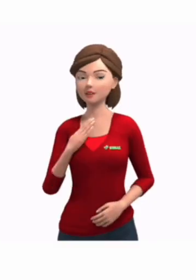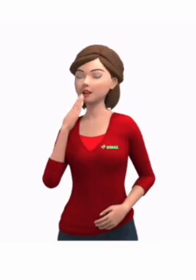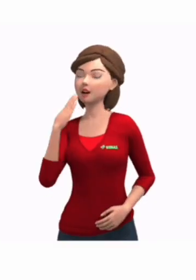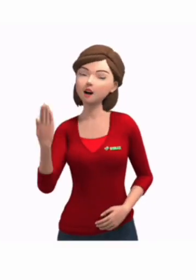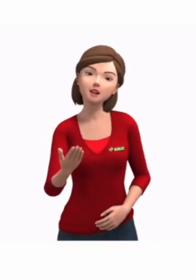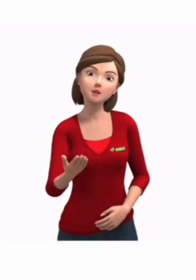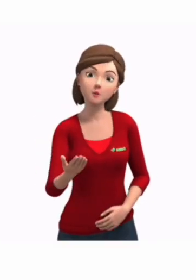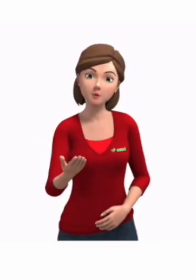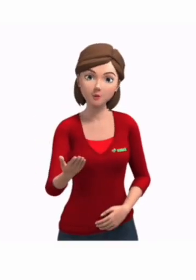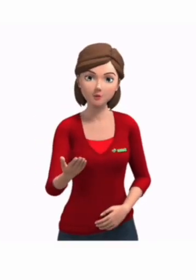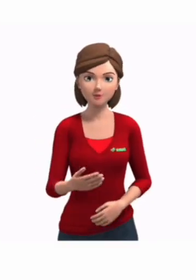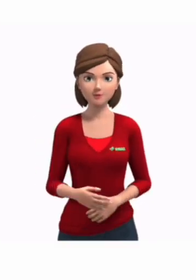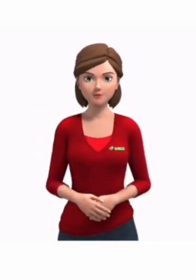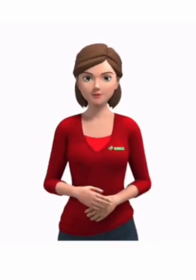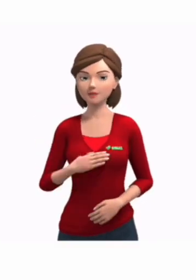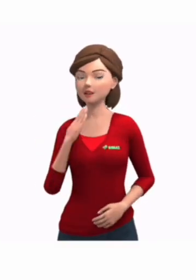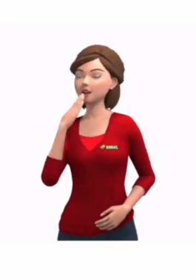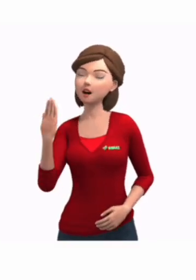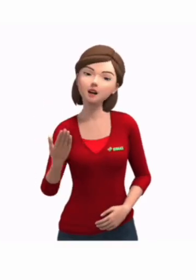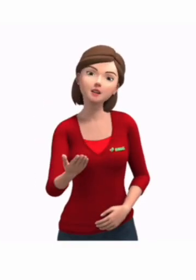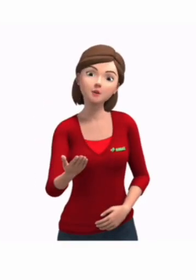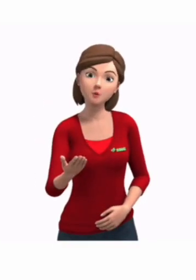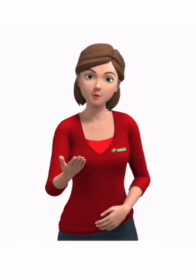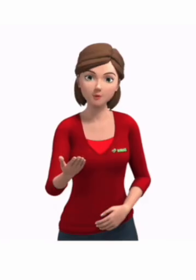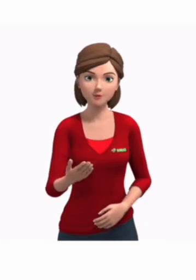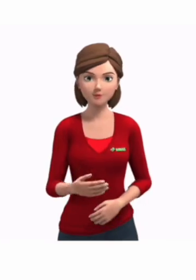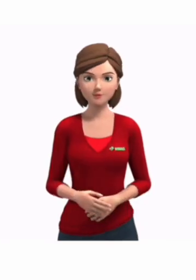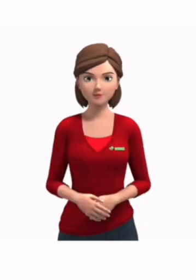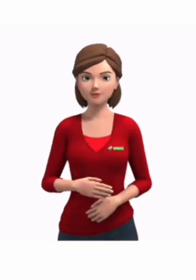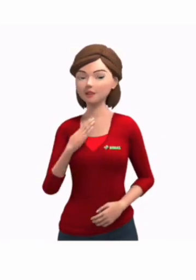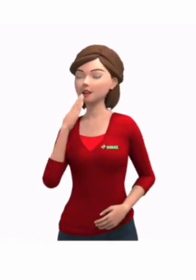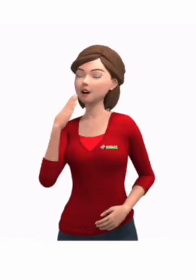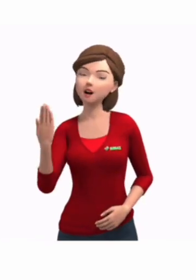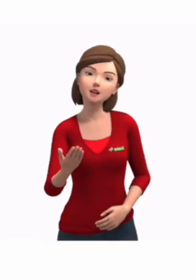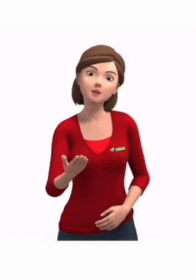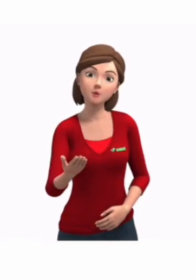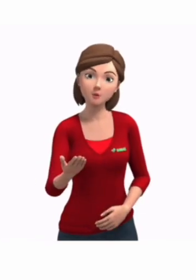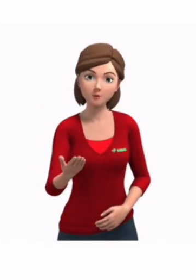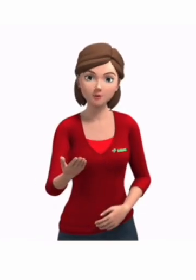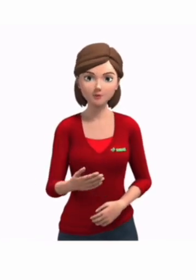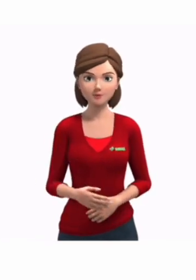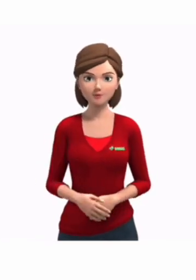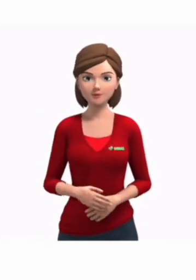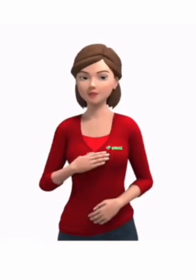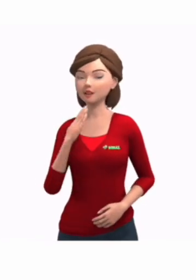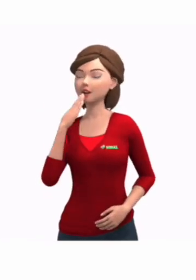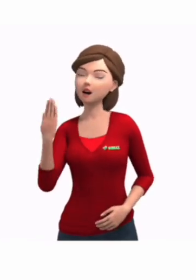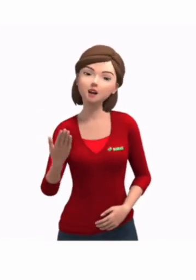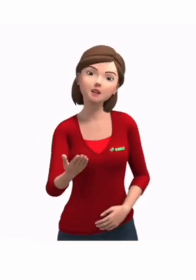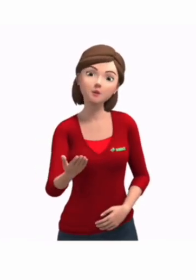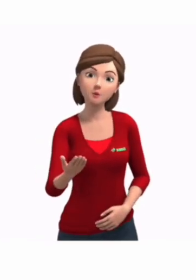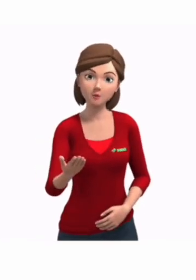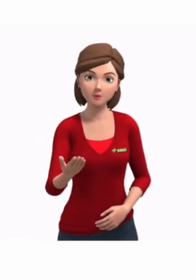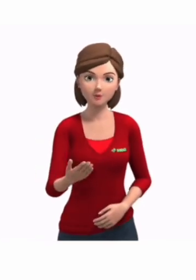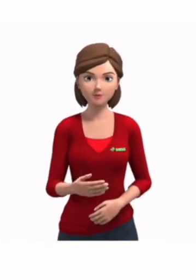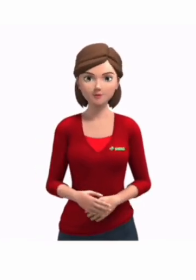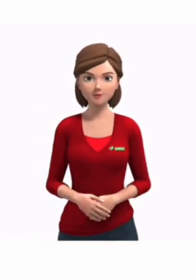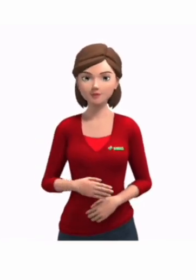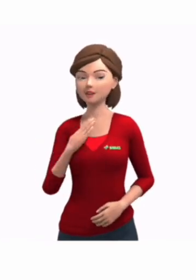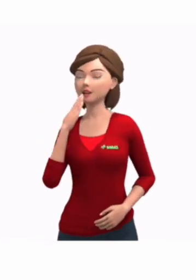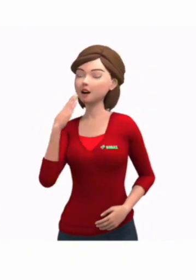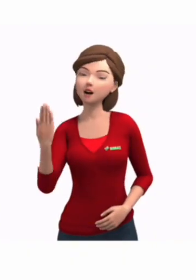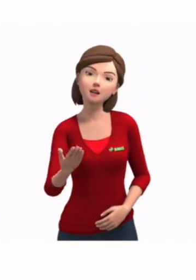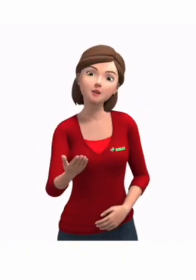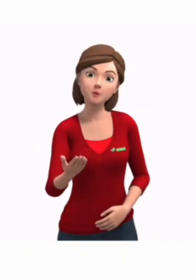zéro pour aider les personnes en situation de handicap sans leur demander quoi que ce soit. Et du coup, c'est un peu... avec